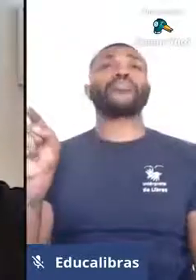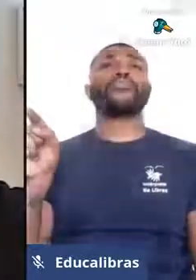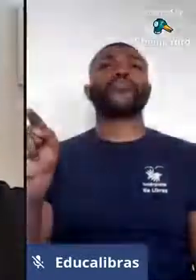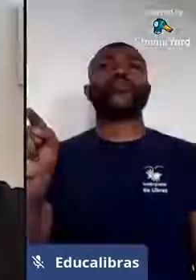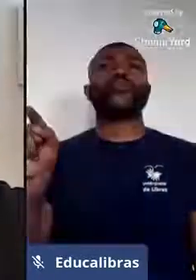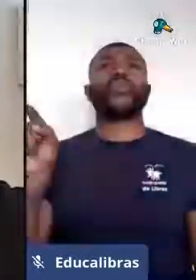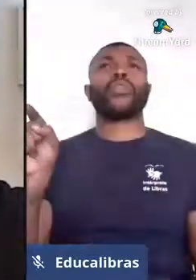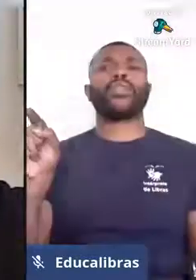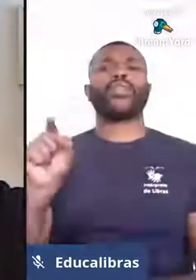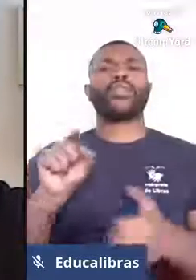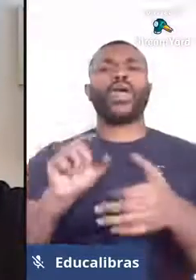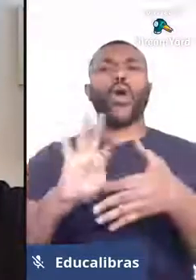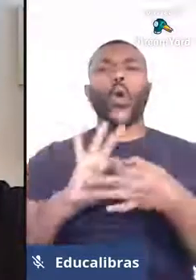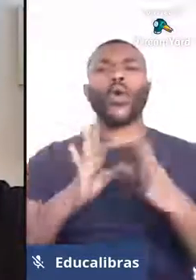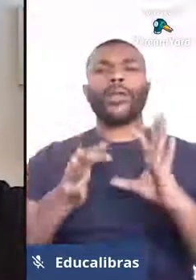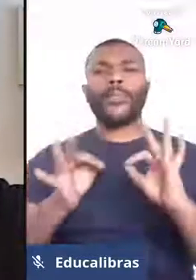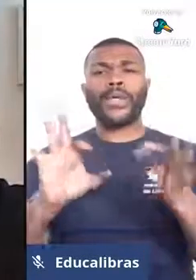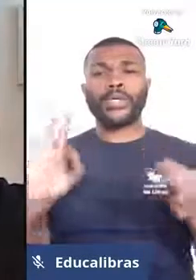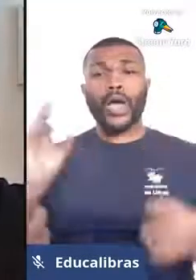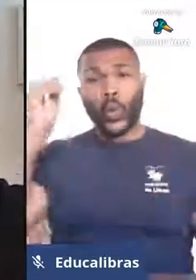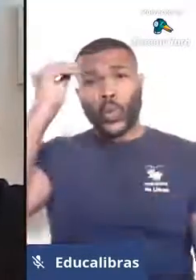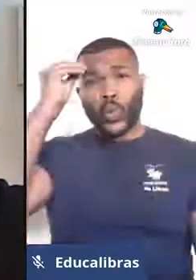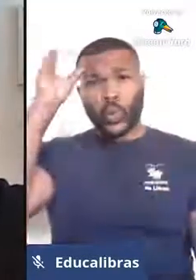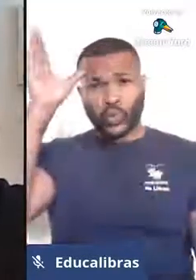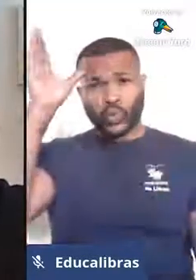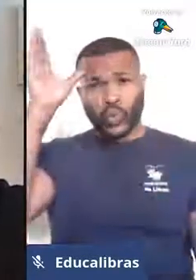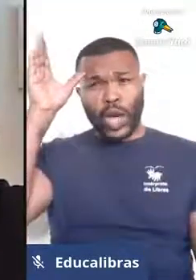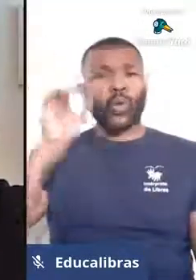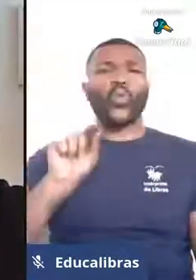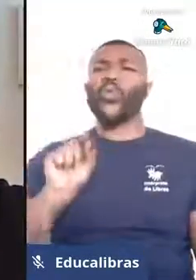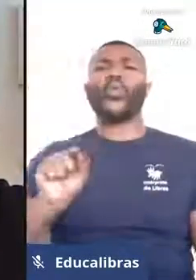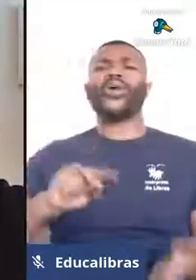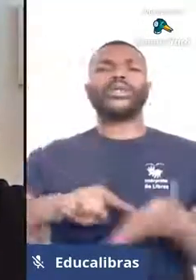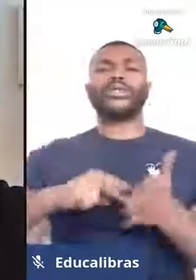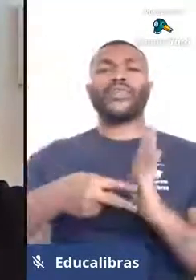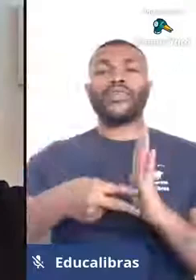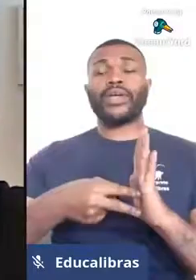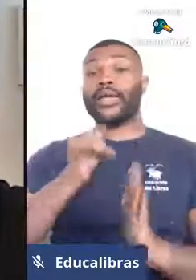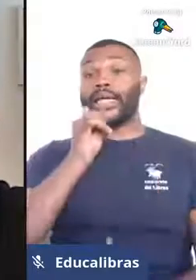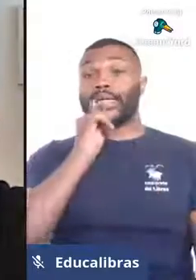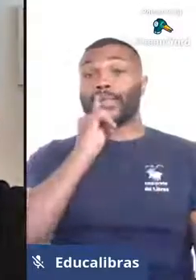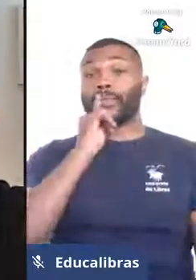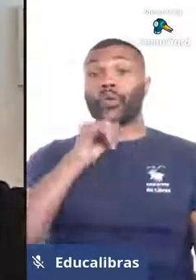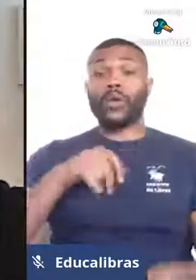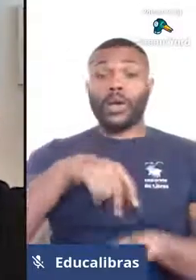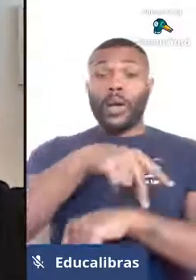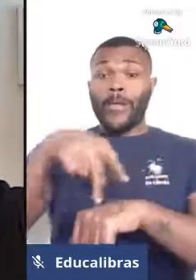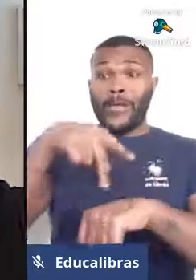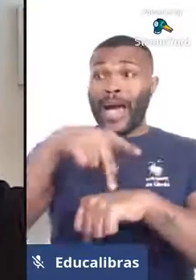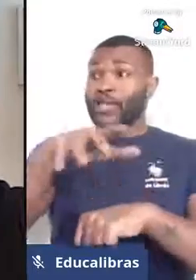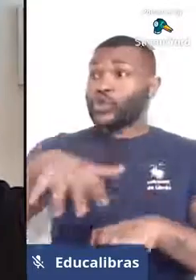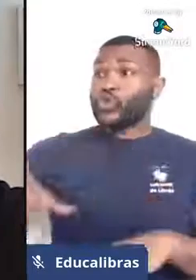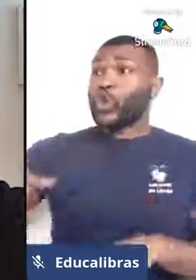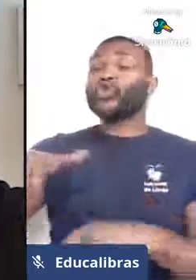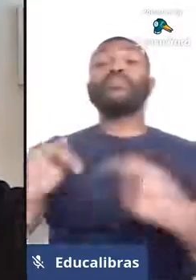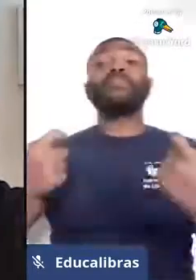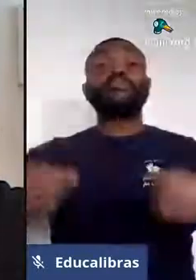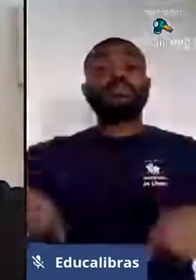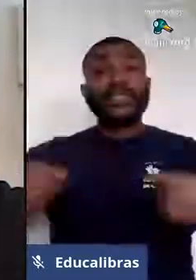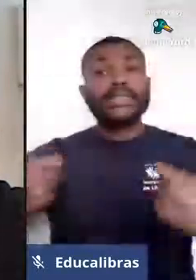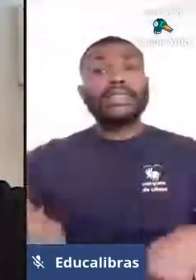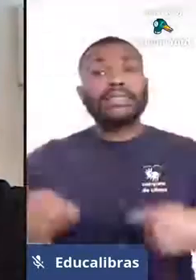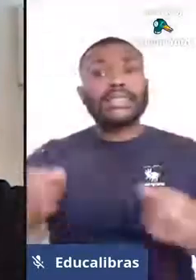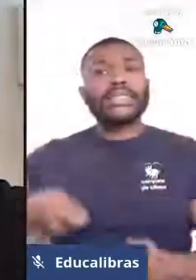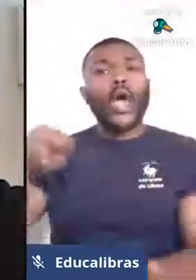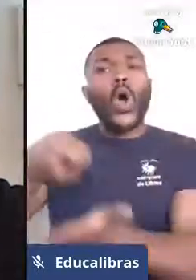Cultural. Então, é uma série de eventos que todos os países são obrigados a promover. Então, eles são obrigados